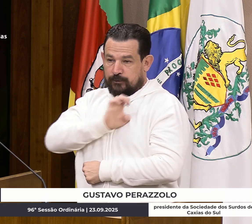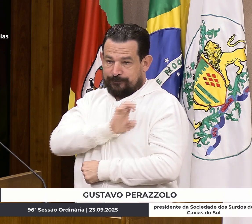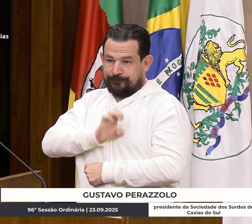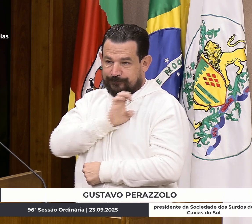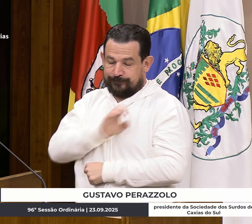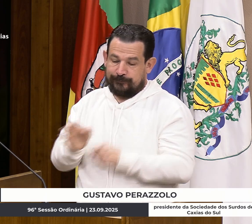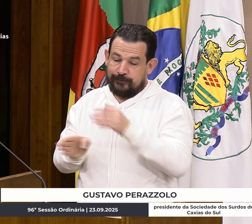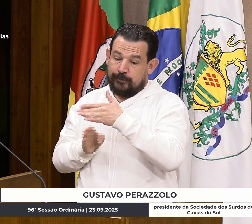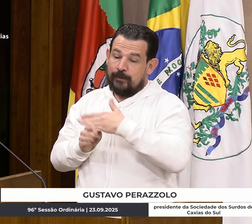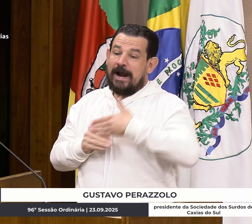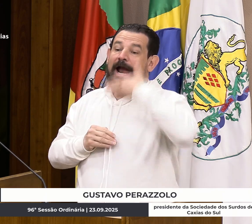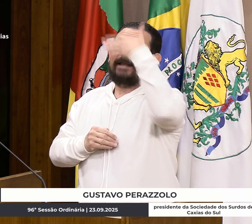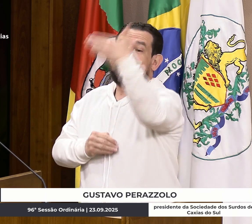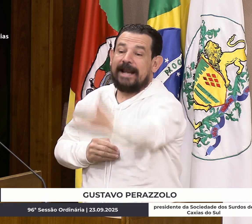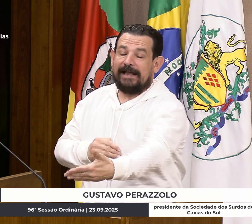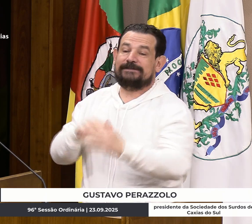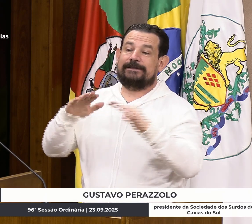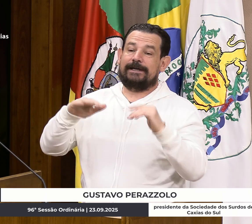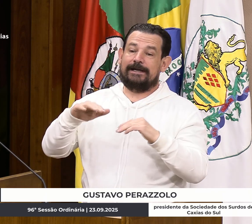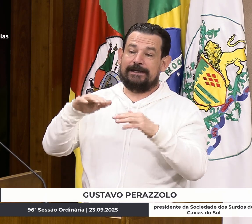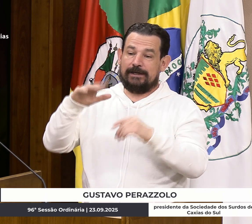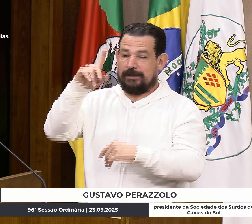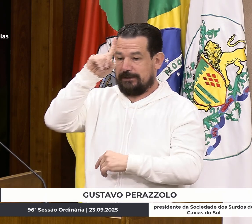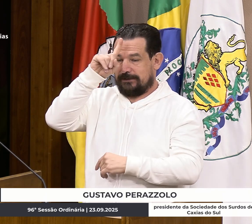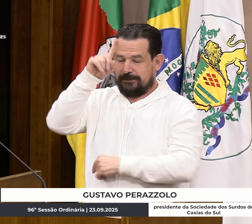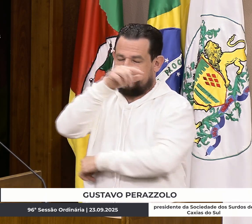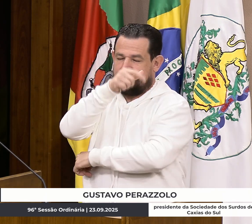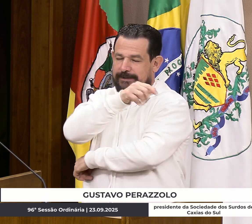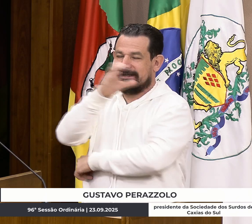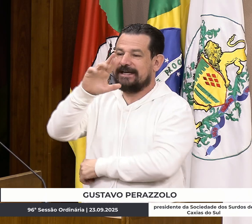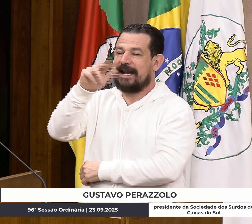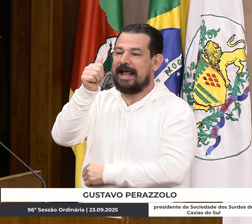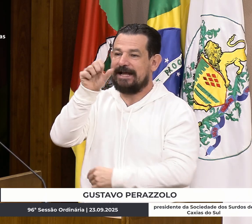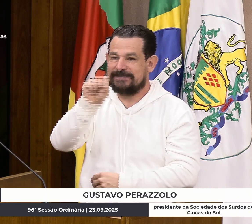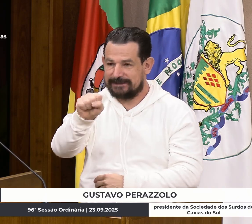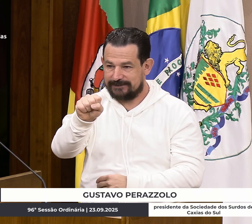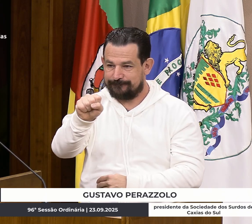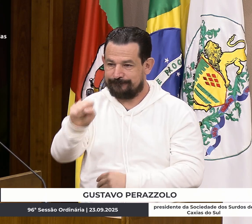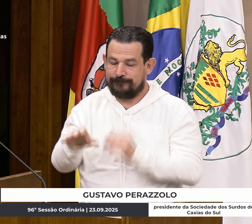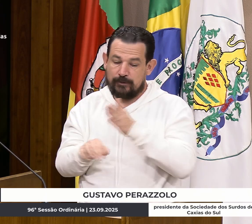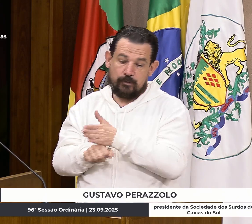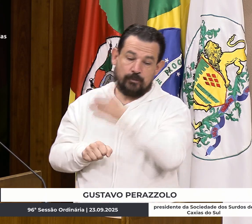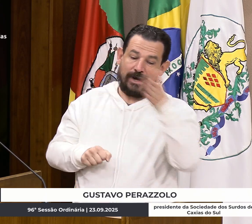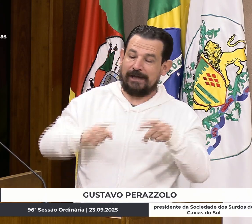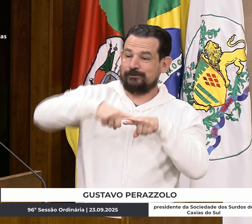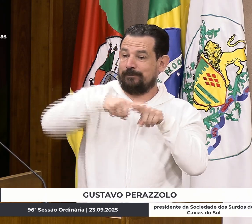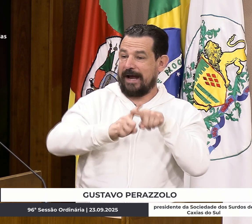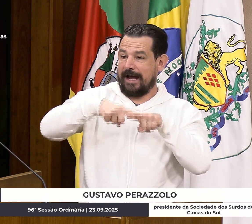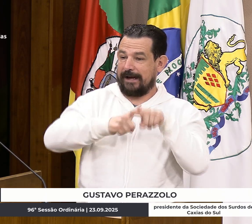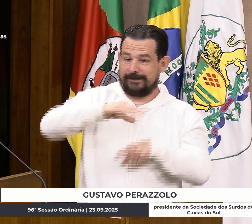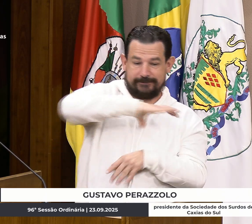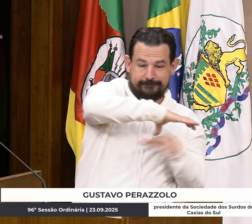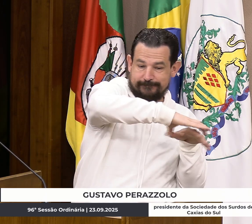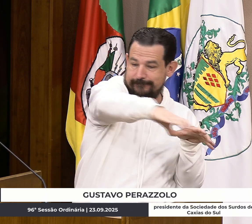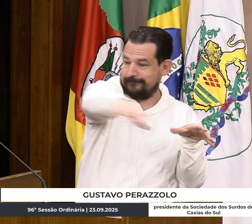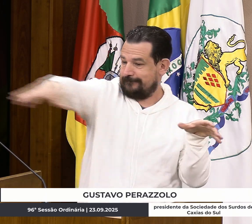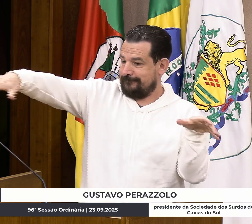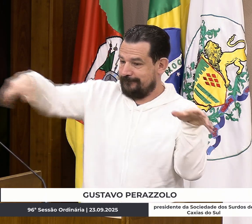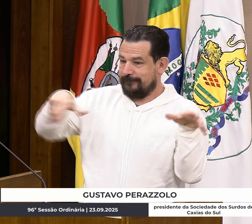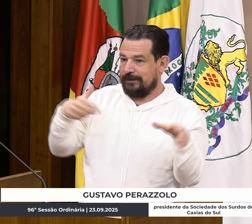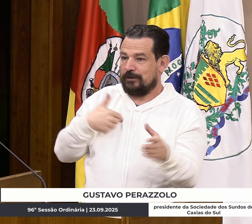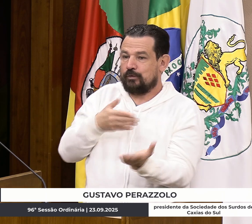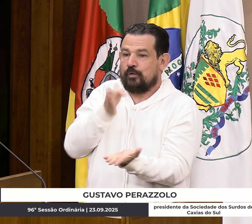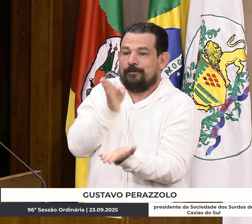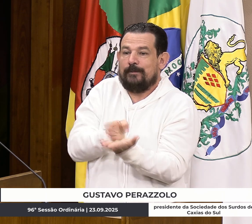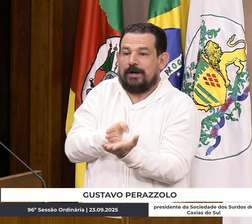da sociedade, nós temos a Escola Estadual Henrique Milho-Meyer. E atrás ali da nossa sociedade, temos um CRAS. E depois